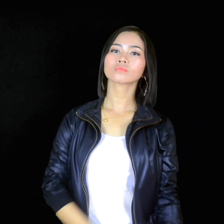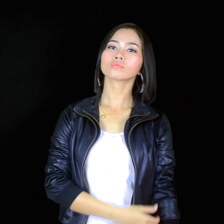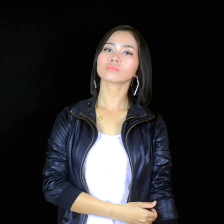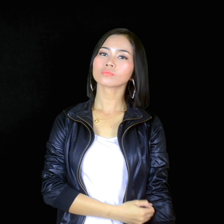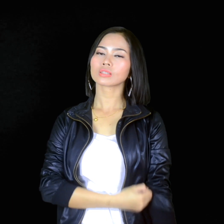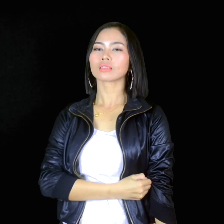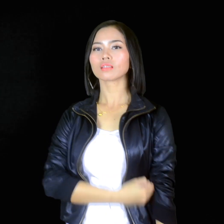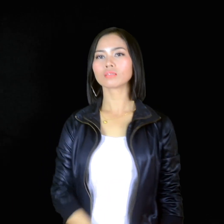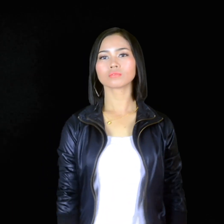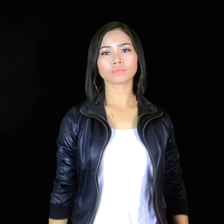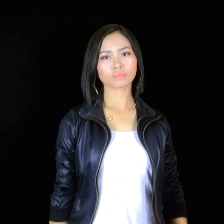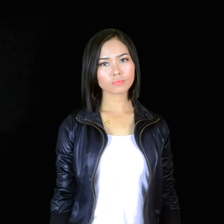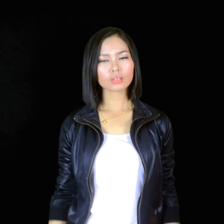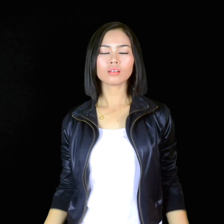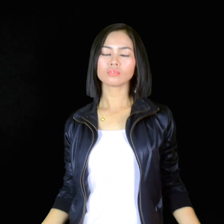Intro